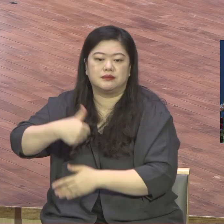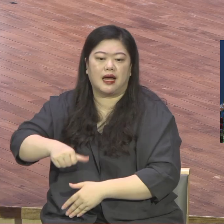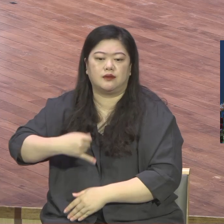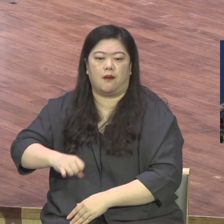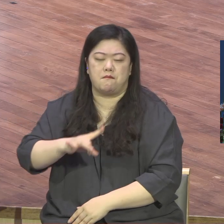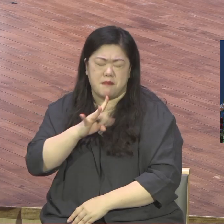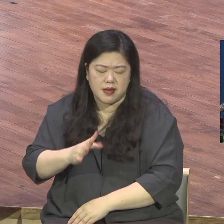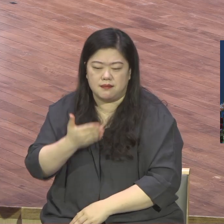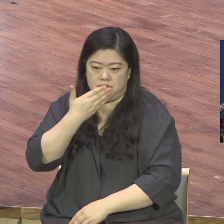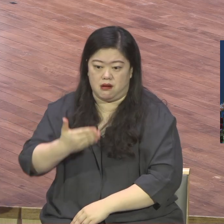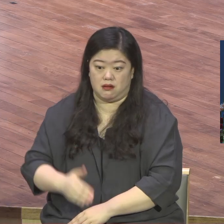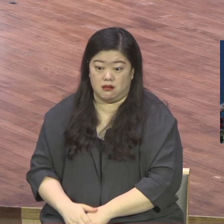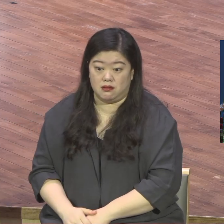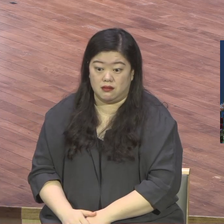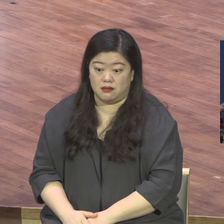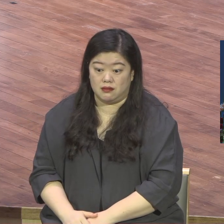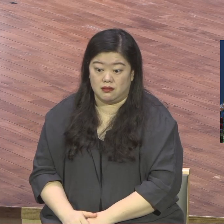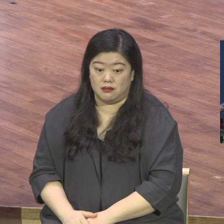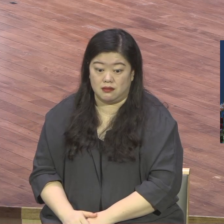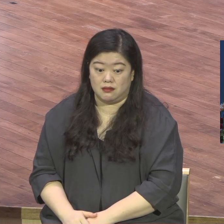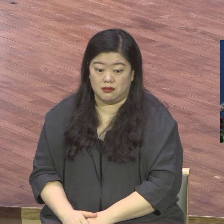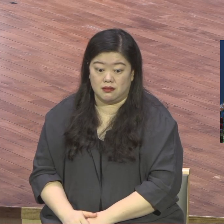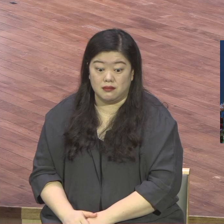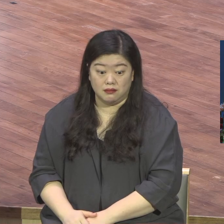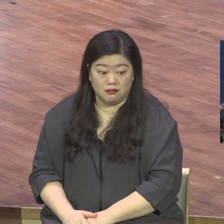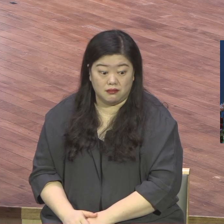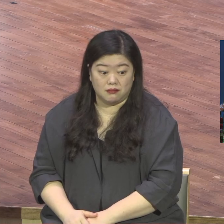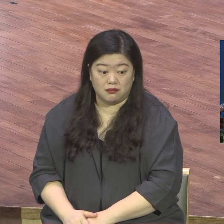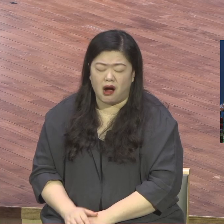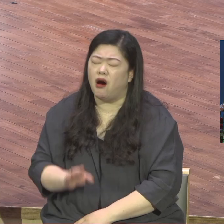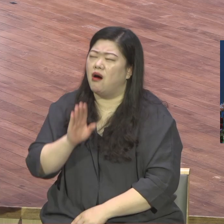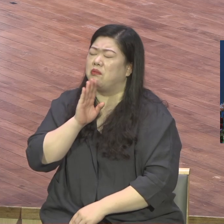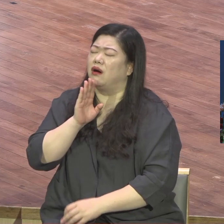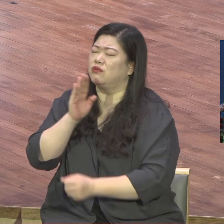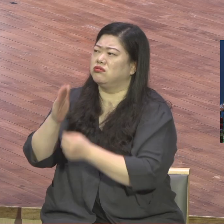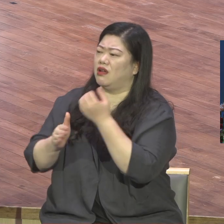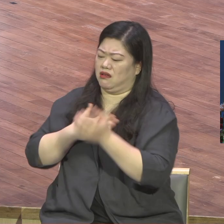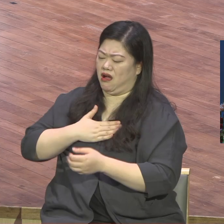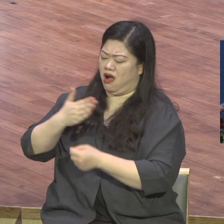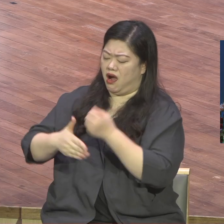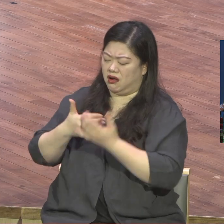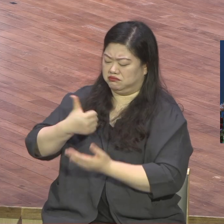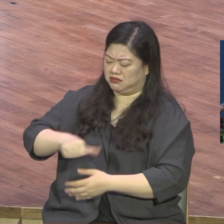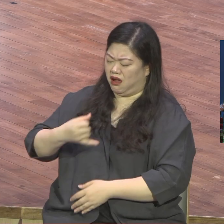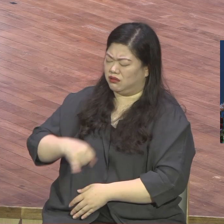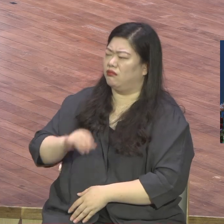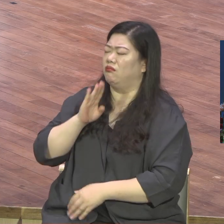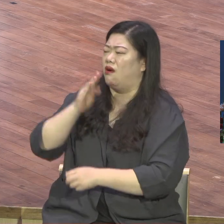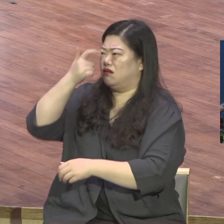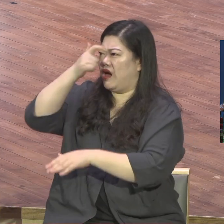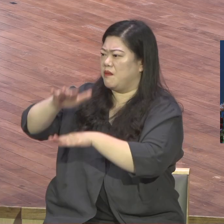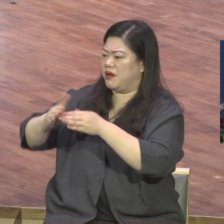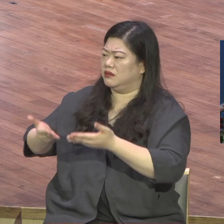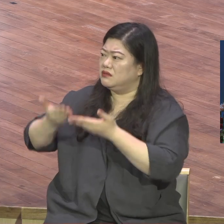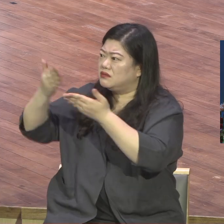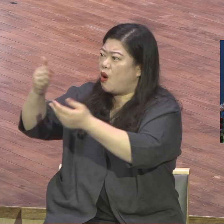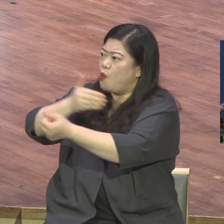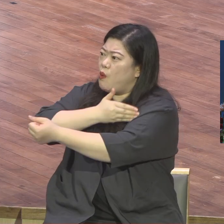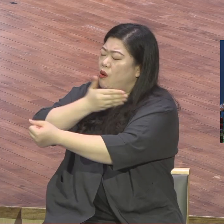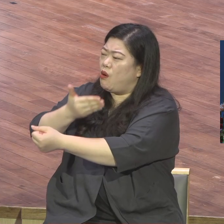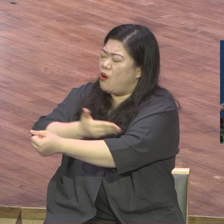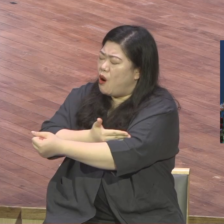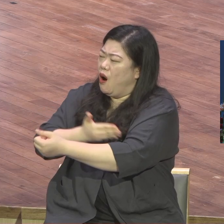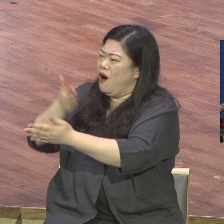이 은혜를 처음 했음에도 불구하고 다른 누구와 원수 상태에